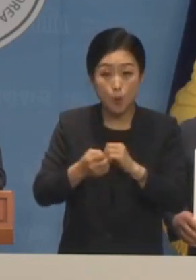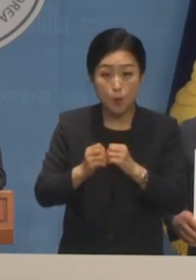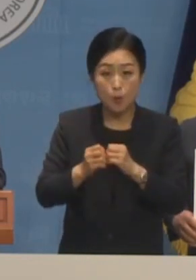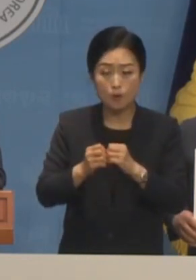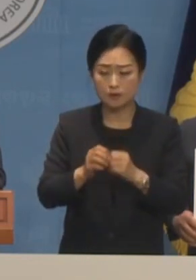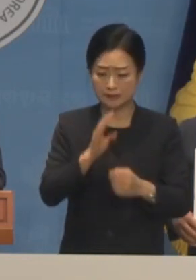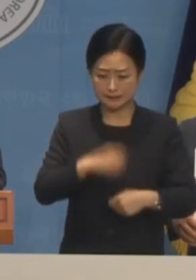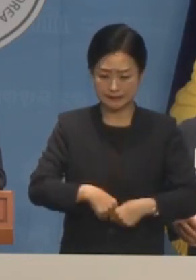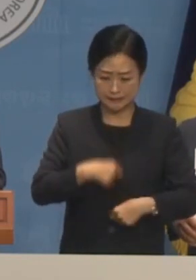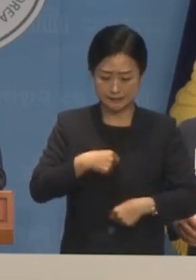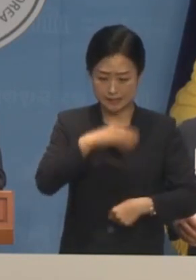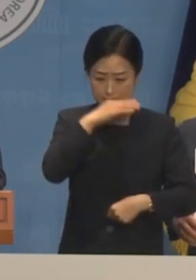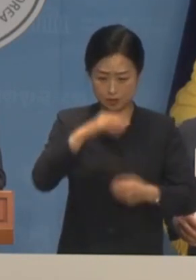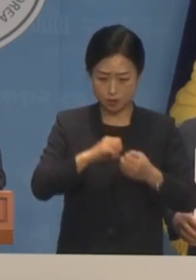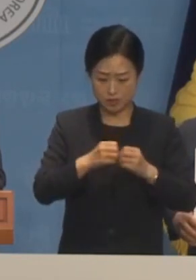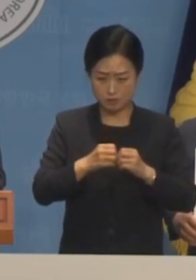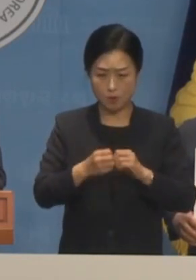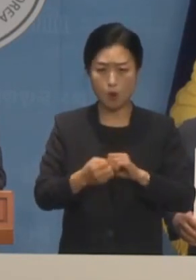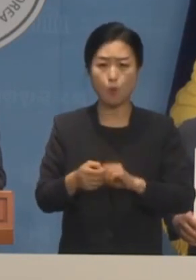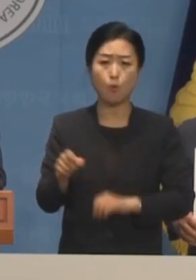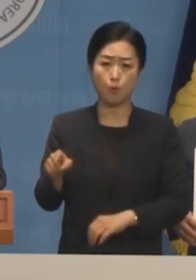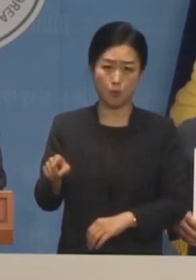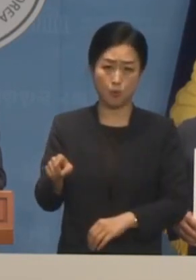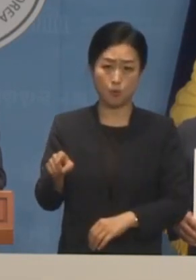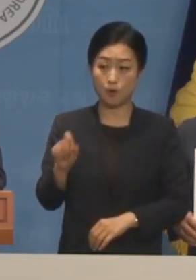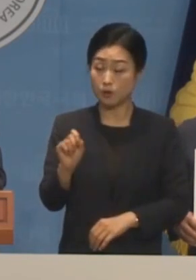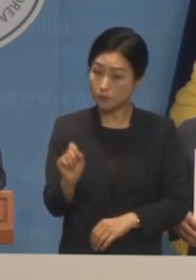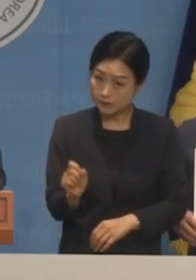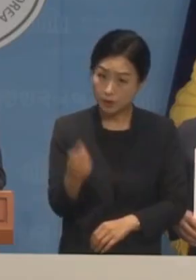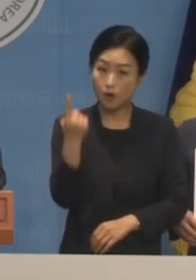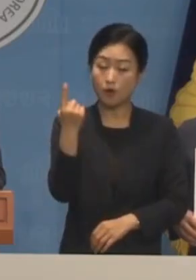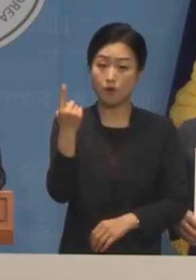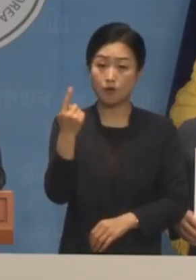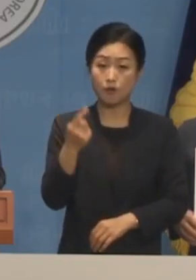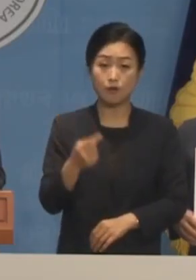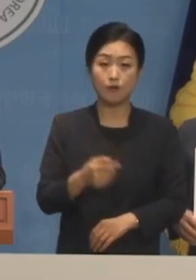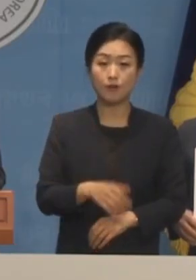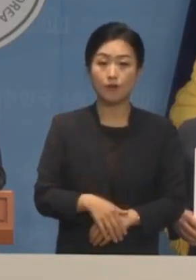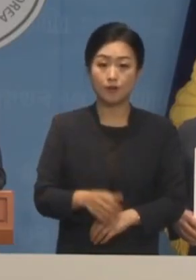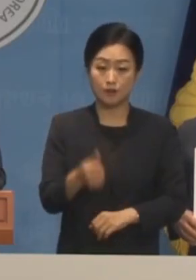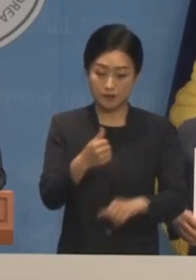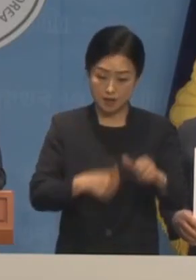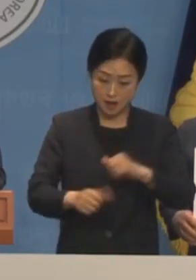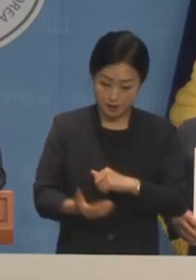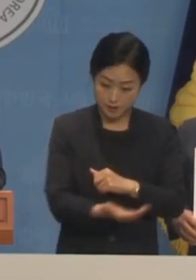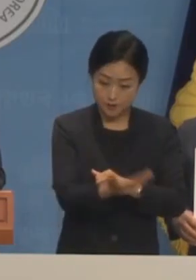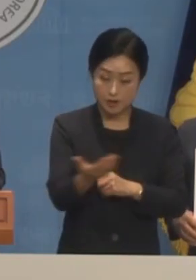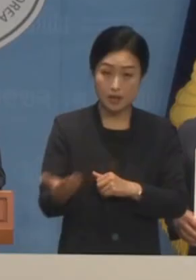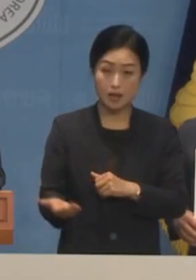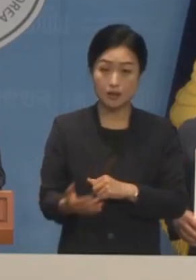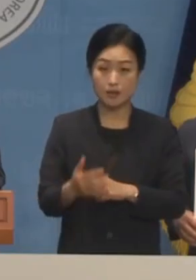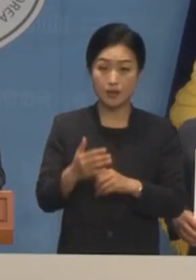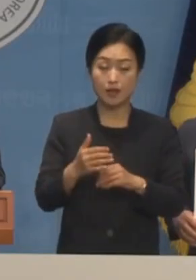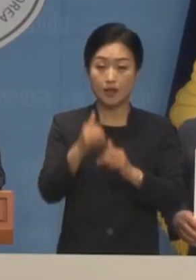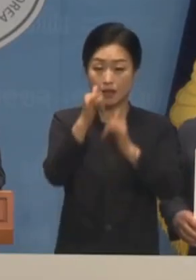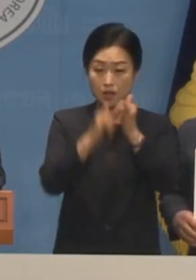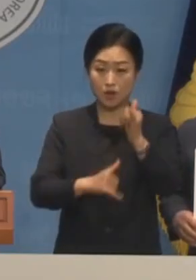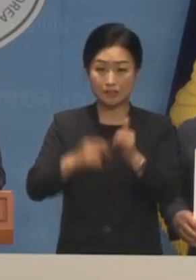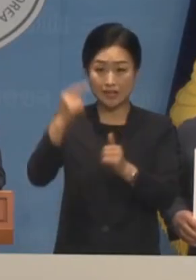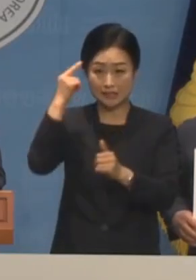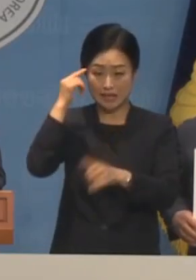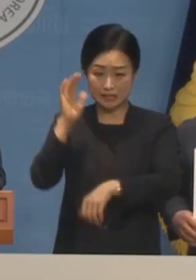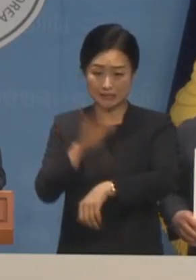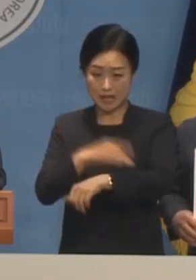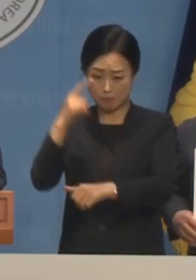진실과 정의를 왜곡하는 것이며이를 통해 자라는 세대에게 잘못된 역사를